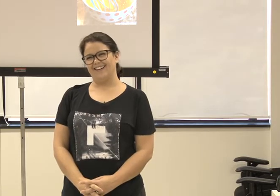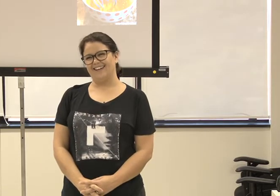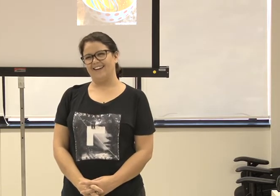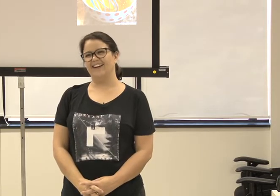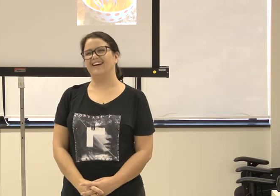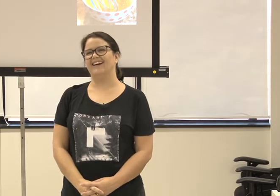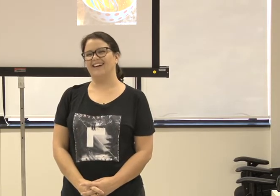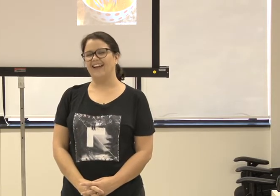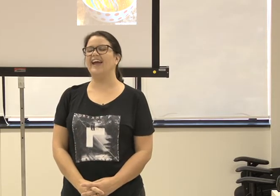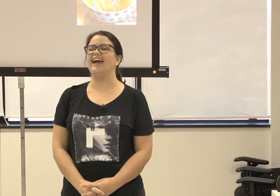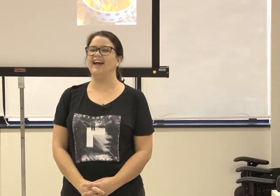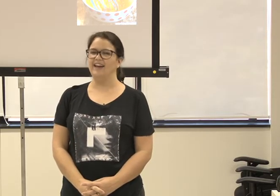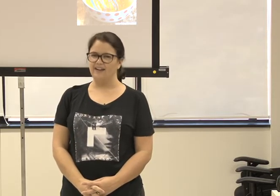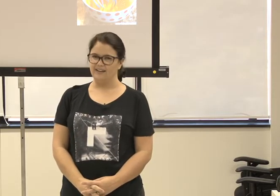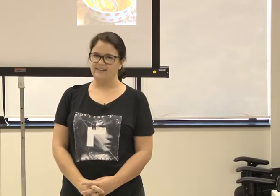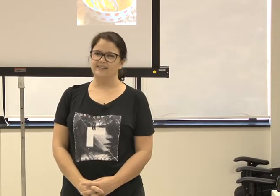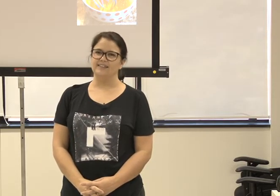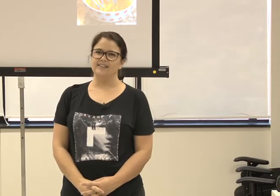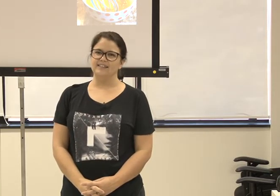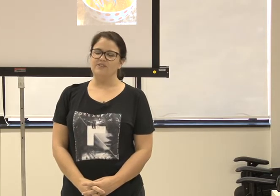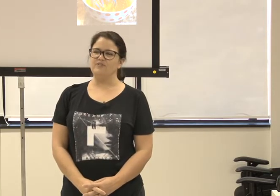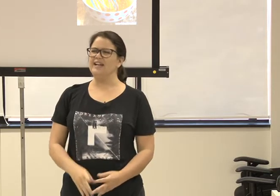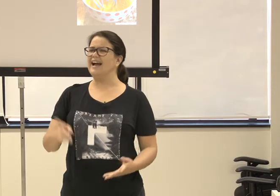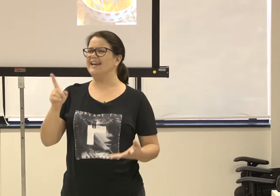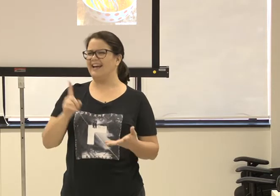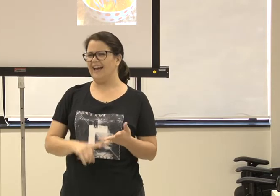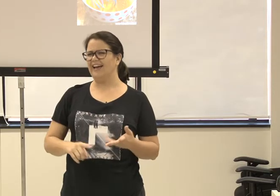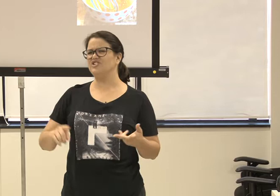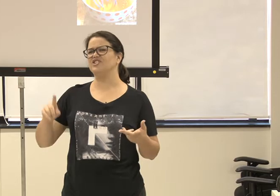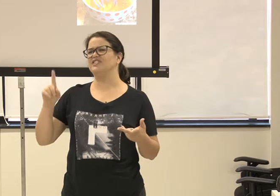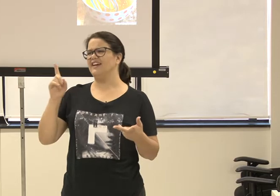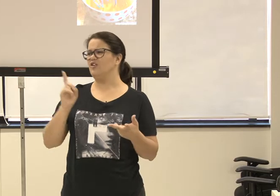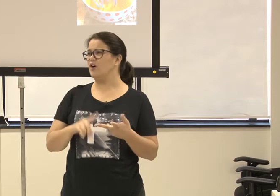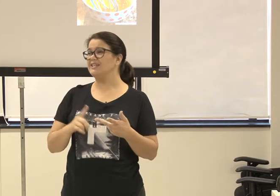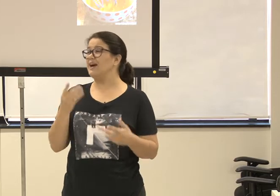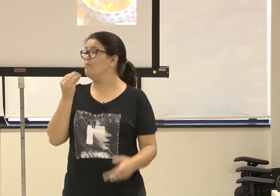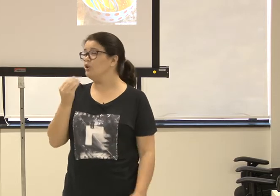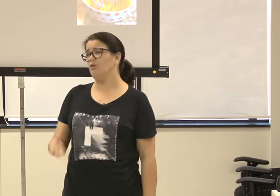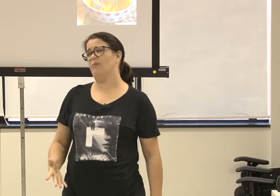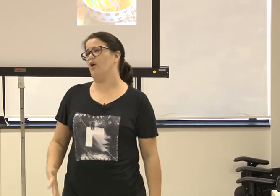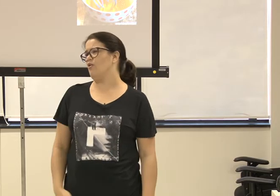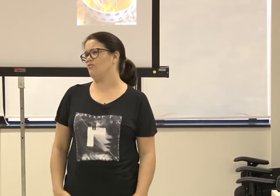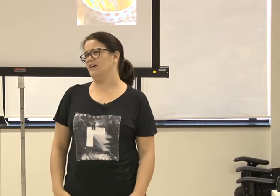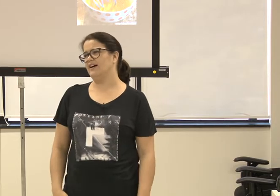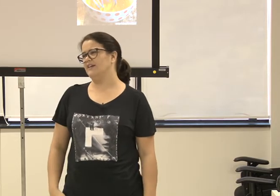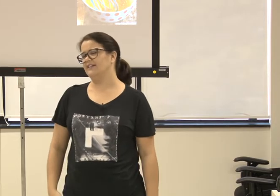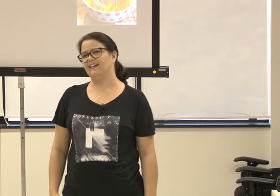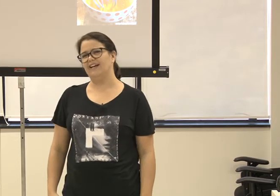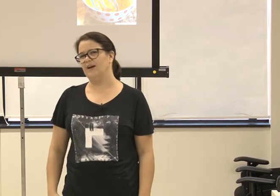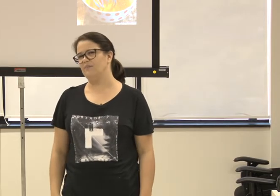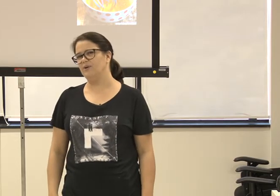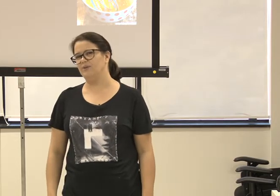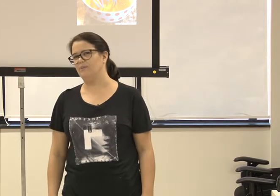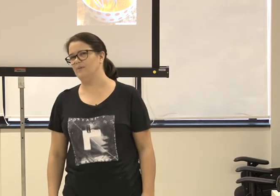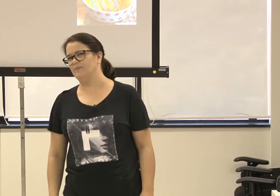mas ela fica embaixo. É a última coisa. Vinagrete, tem coisa... É muito bom. É muito bom. Tem gente que